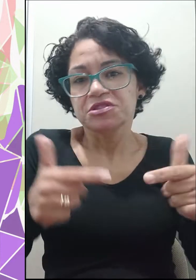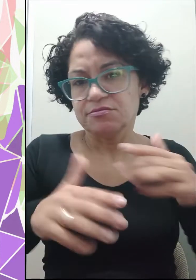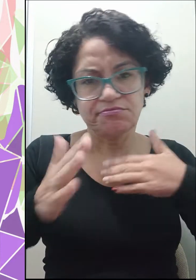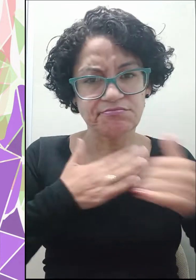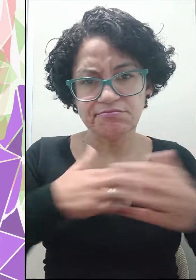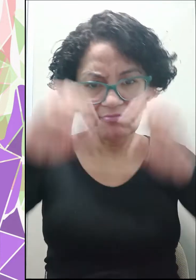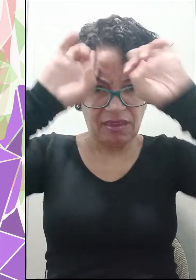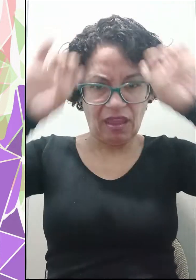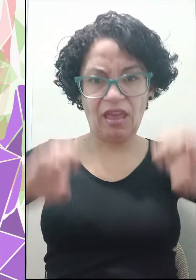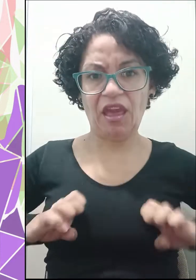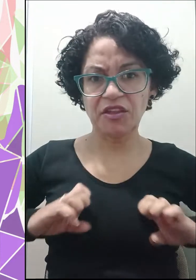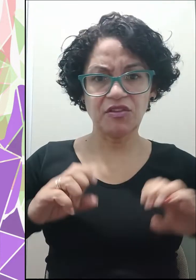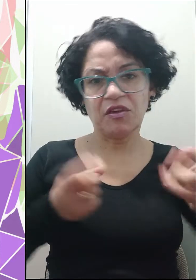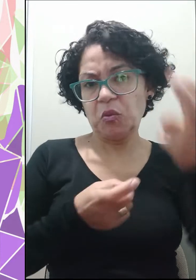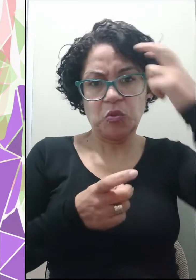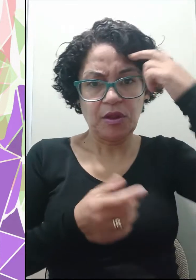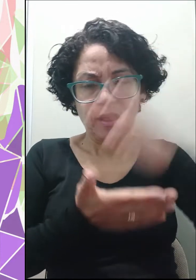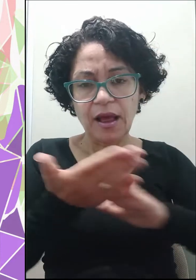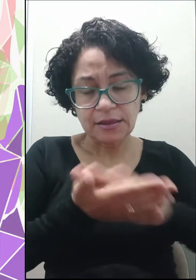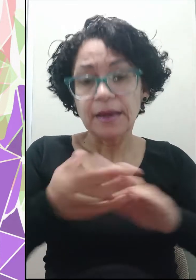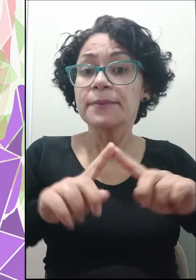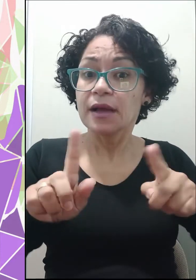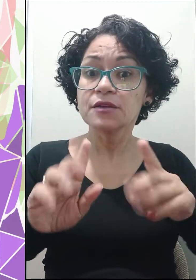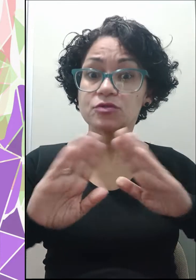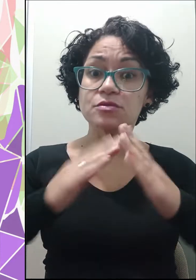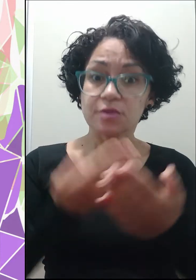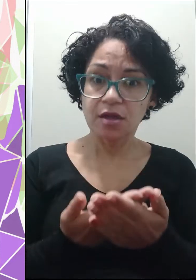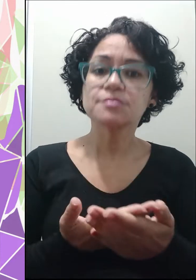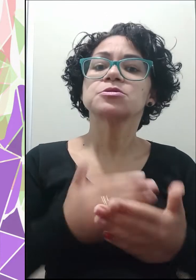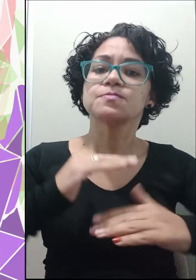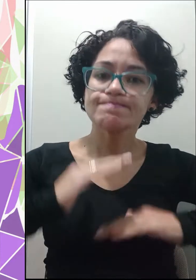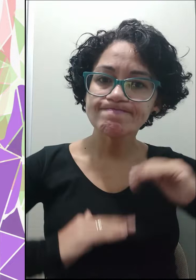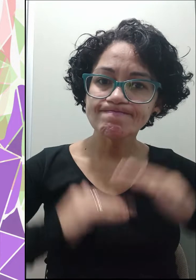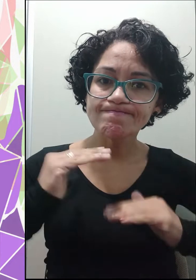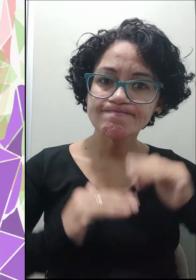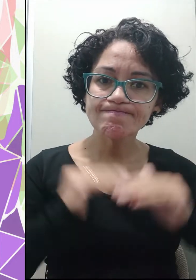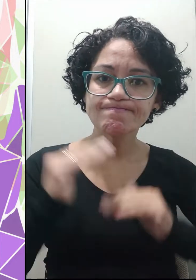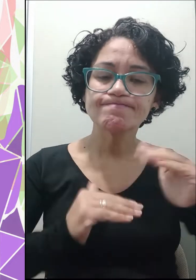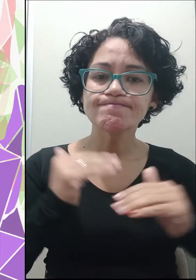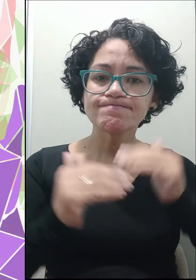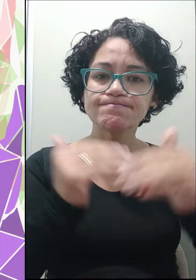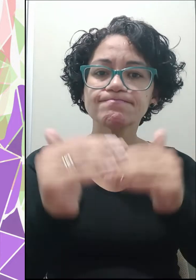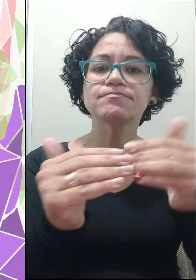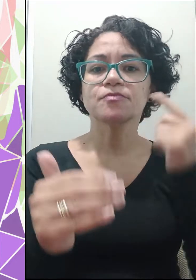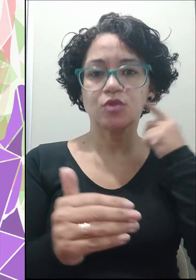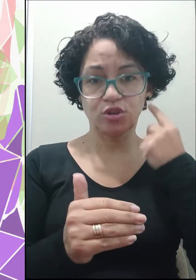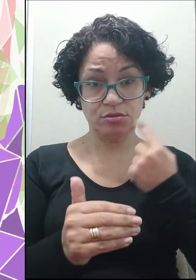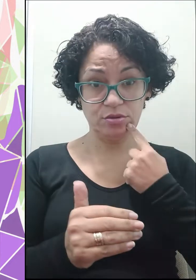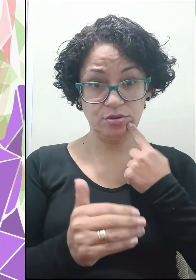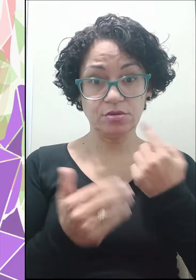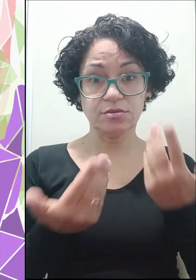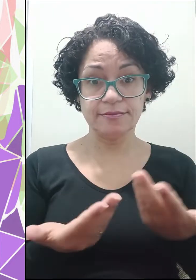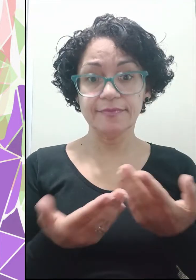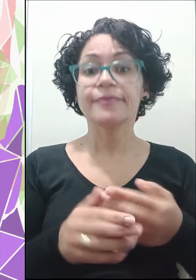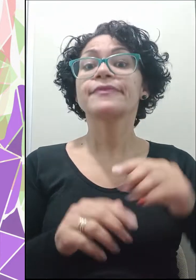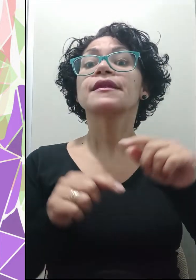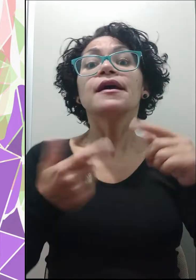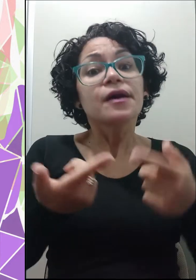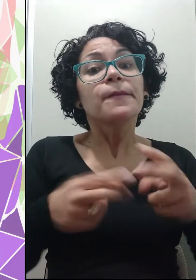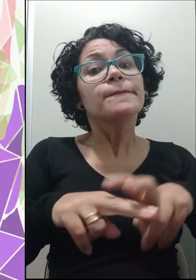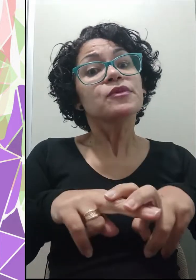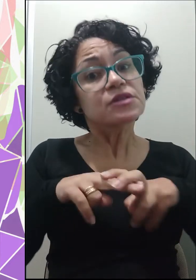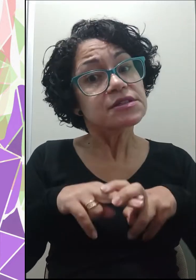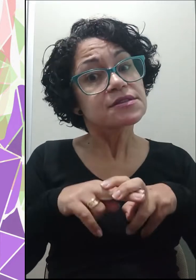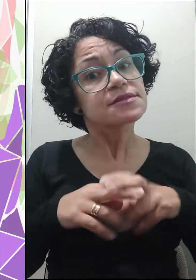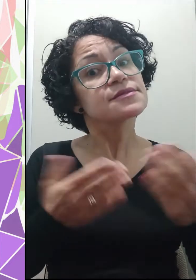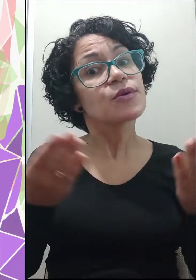Os intérpretes iniciaram sua atuação com os surdos. Por essa profissão